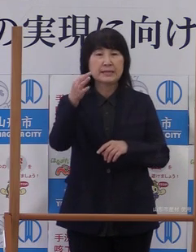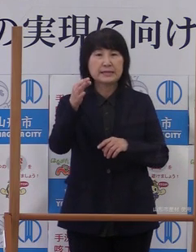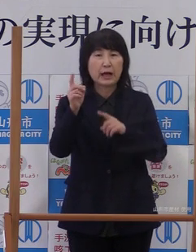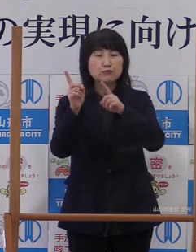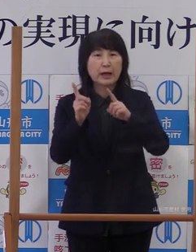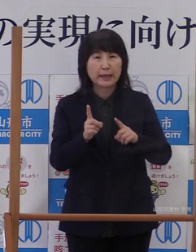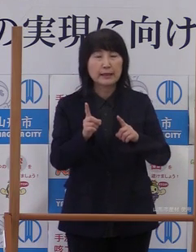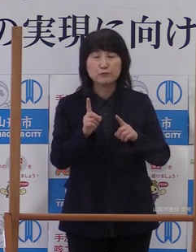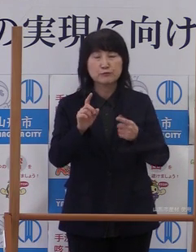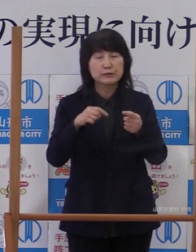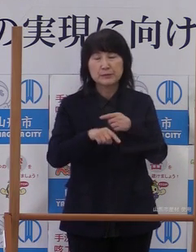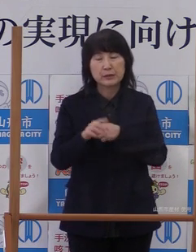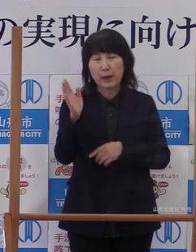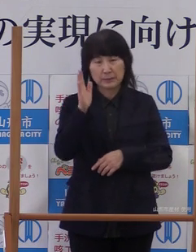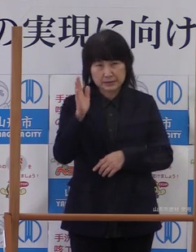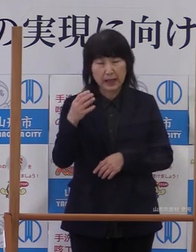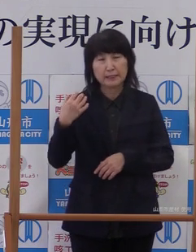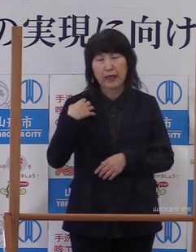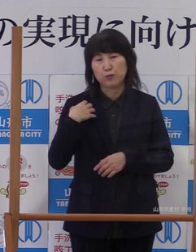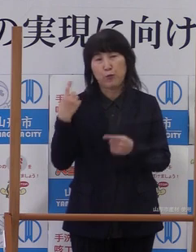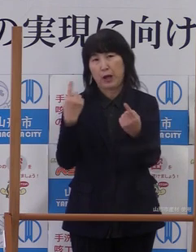ていることではございません。 よ